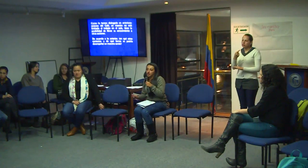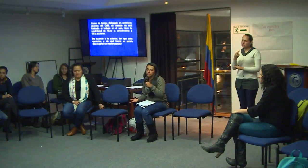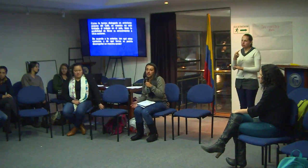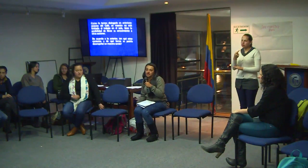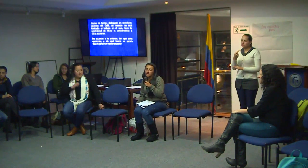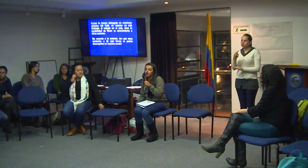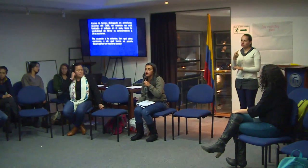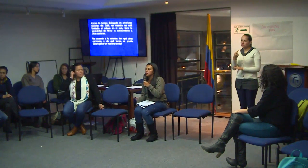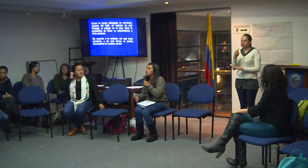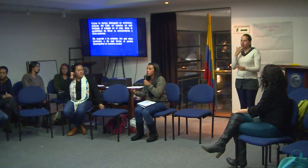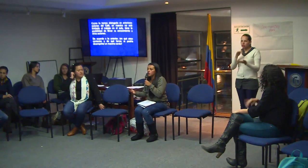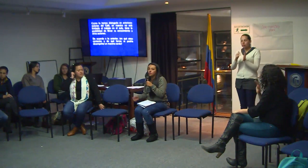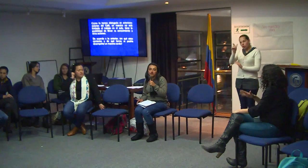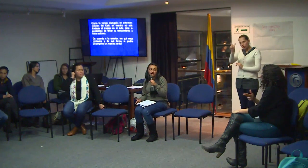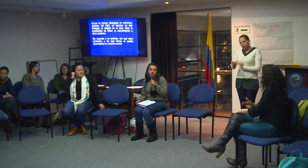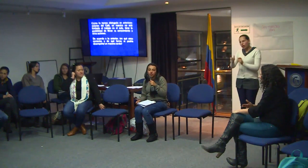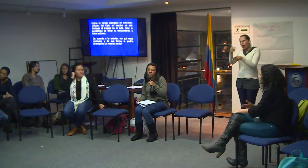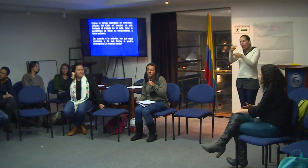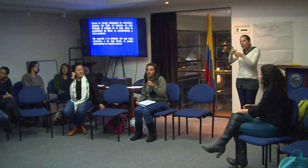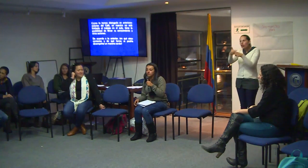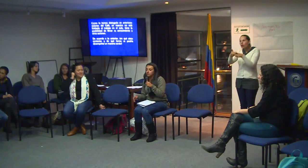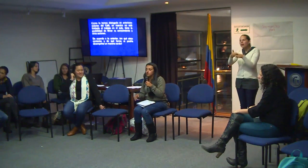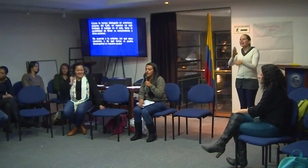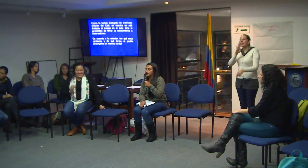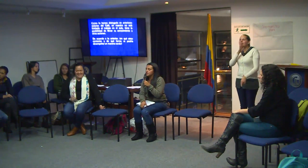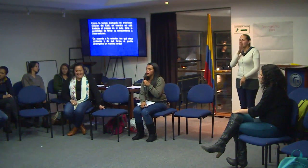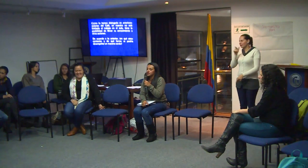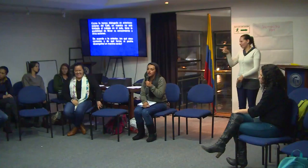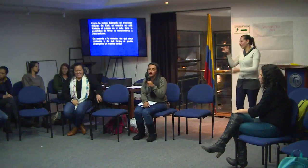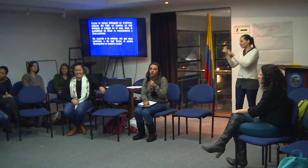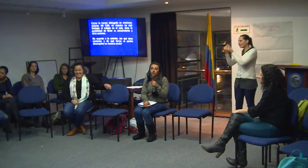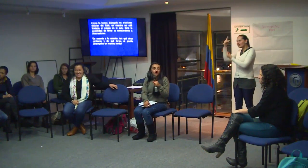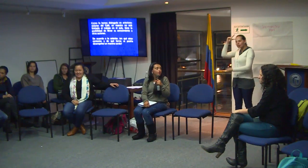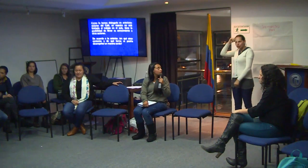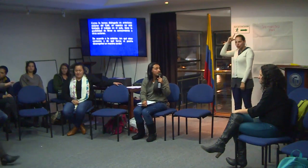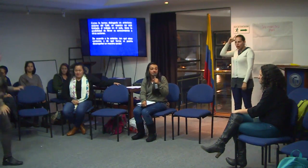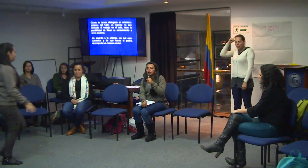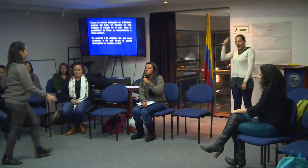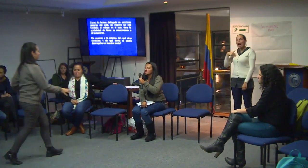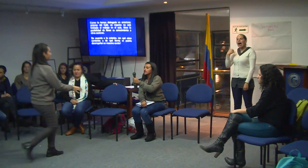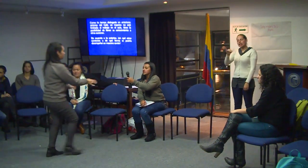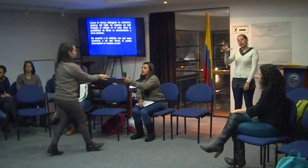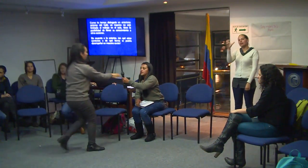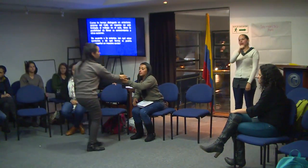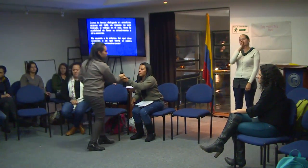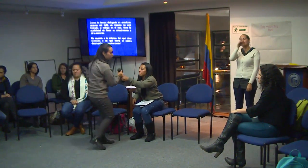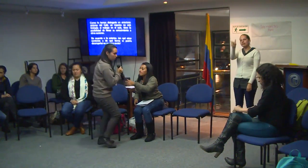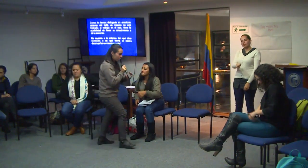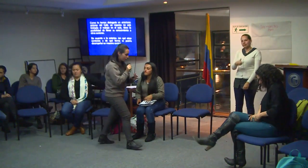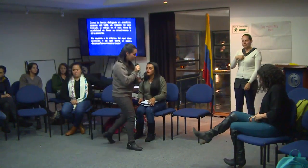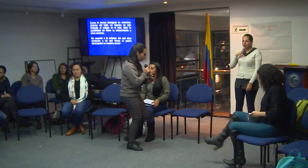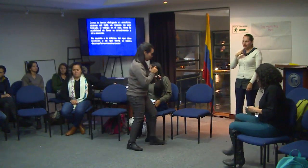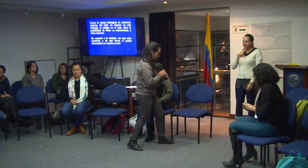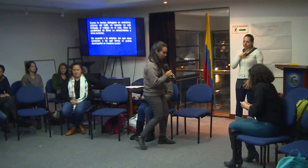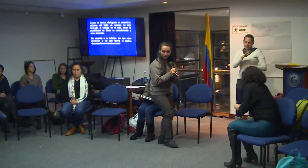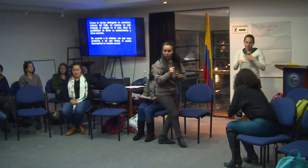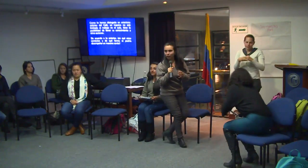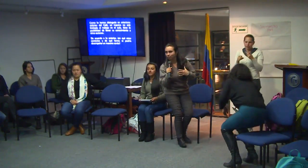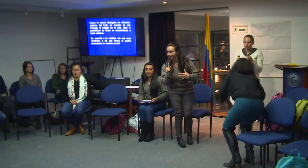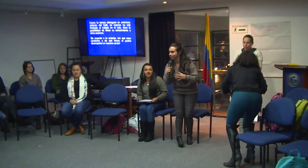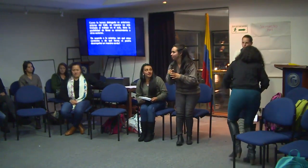de quien va a hacer la intervención, por mi compañera Joana, pues para que sepa quién está hablando, por favor, gracias. Vamos a hacer un